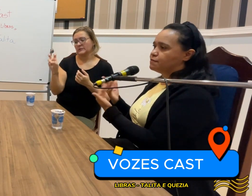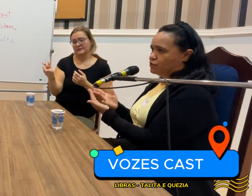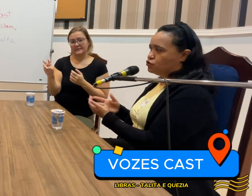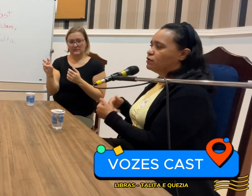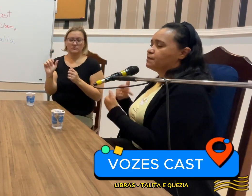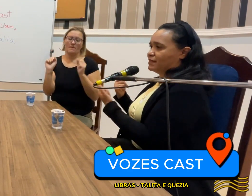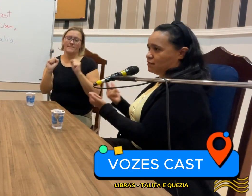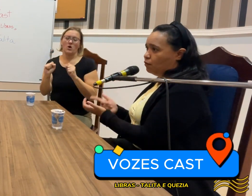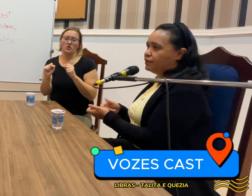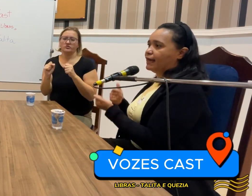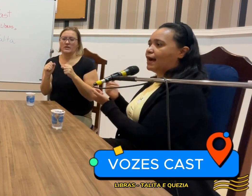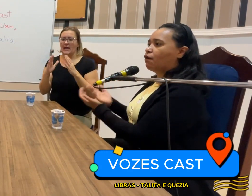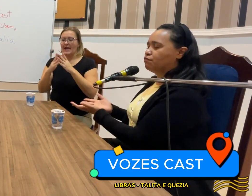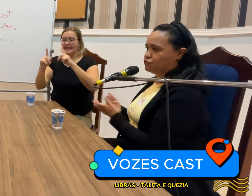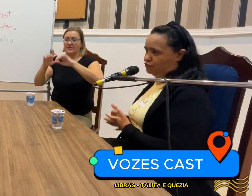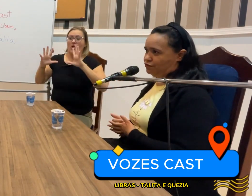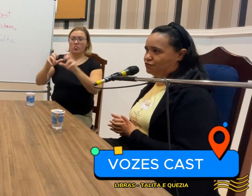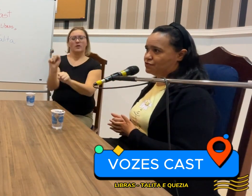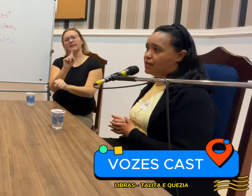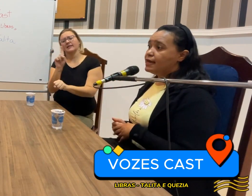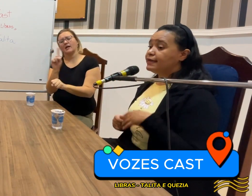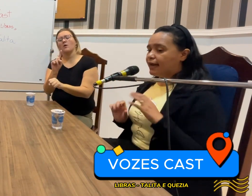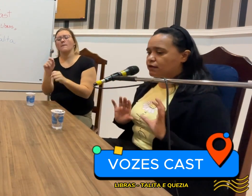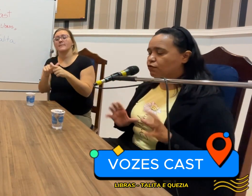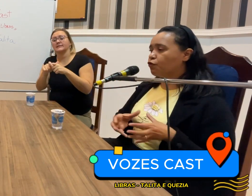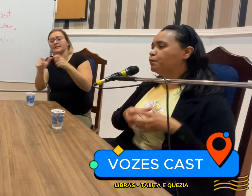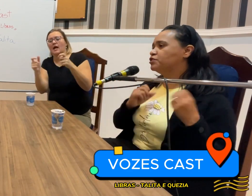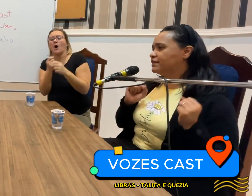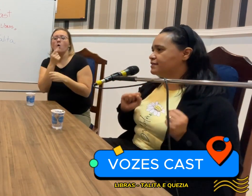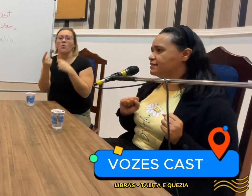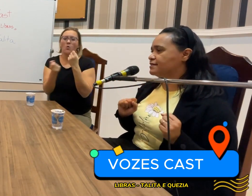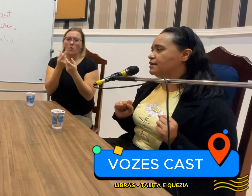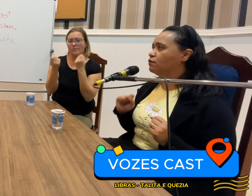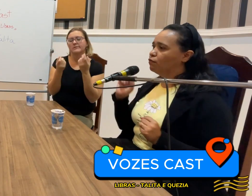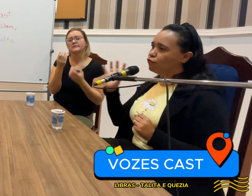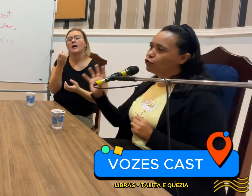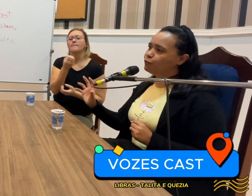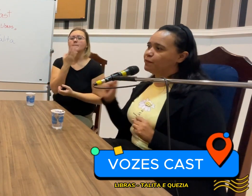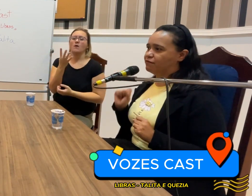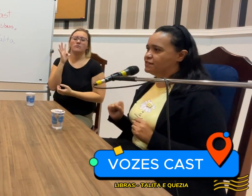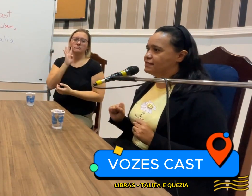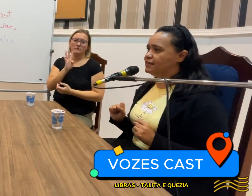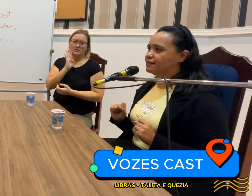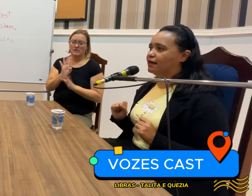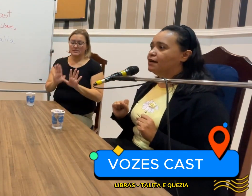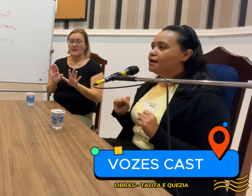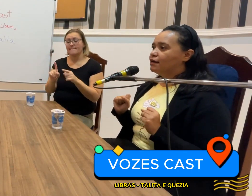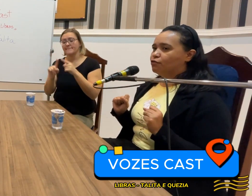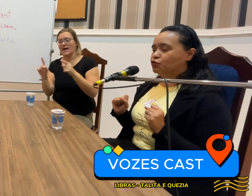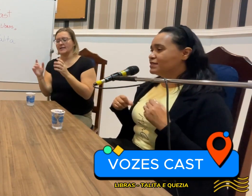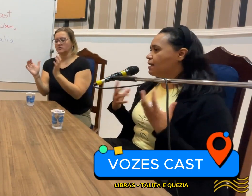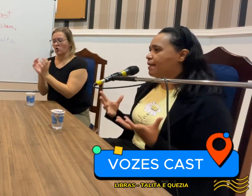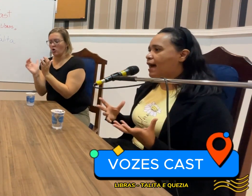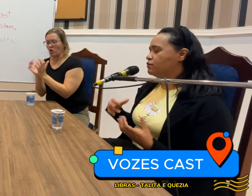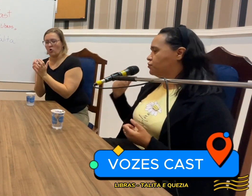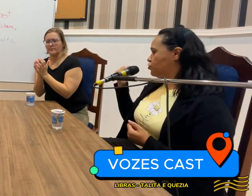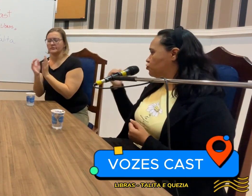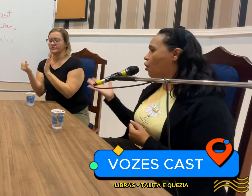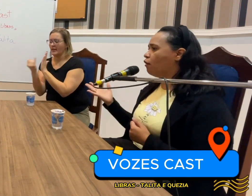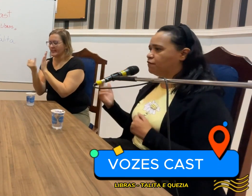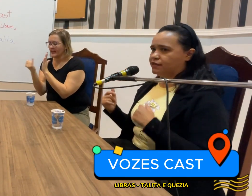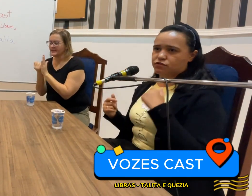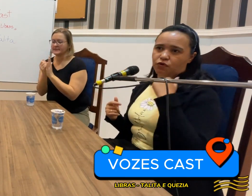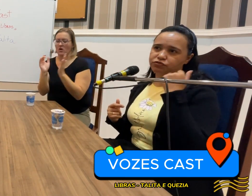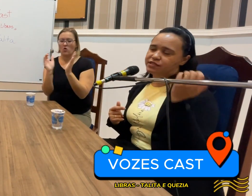capacitar essas pessoas para se comunicar com os surdos. E aí um grupo de intercessão, um grupo para visita. Nos trabalhos